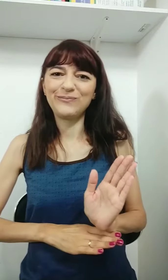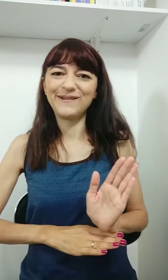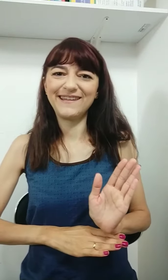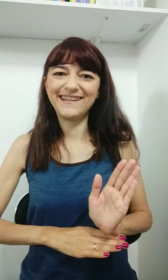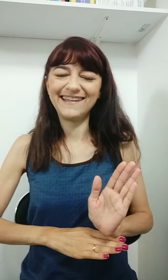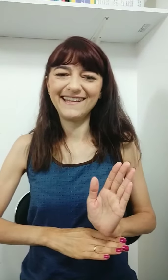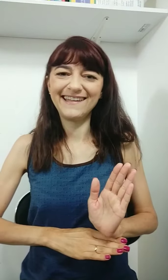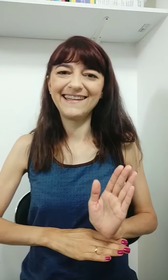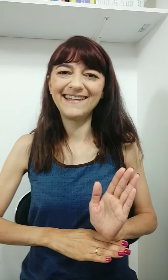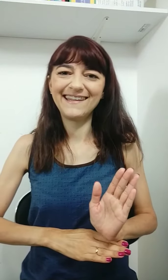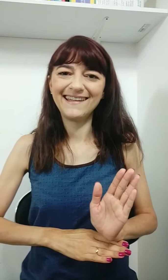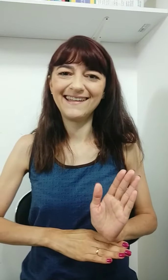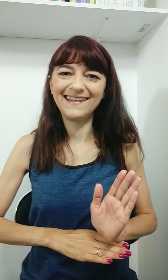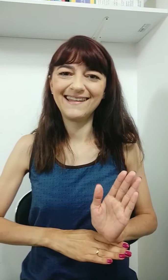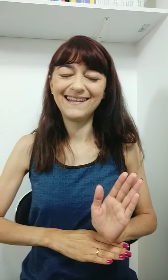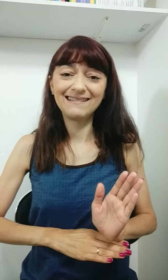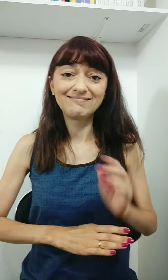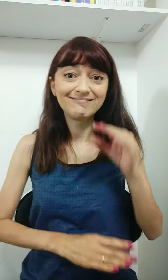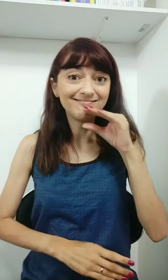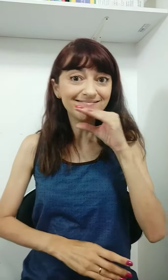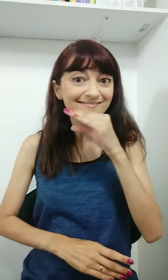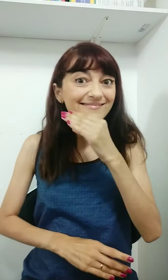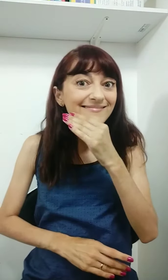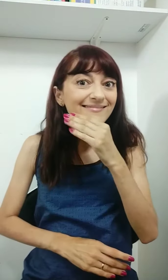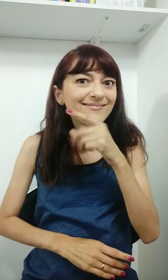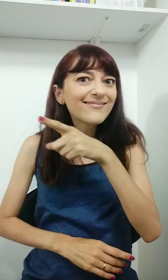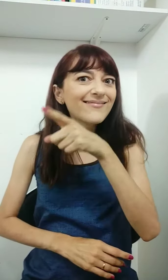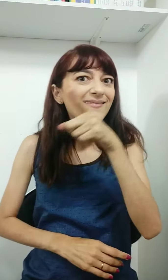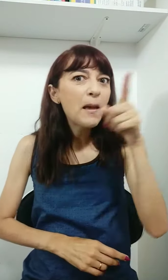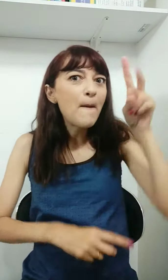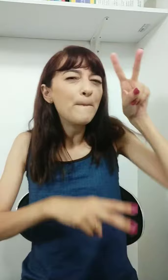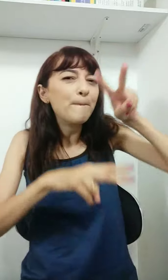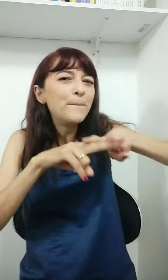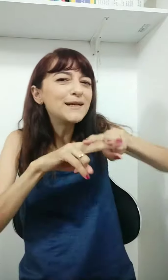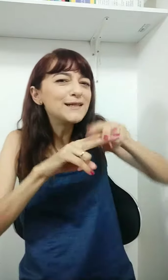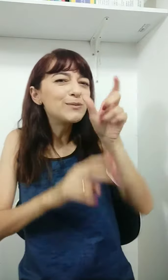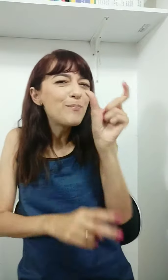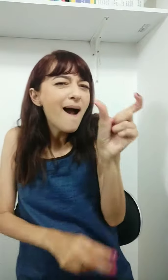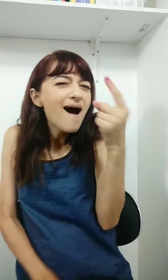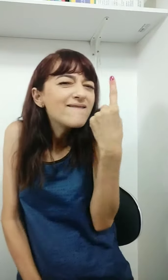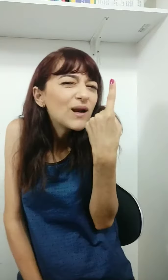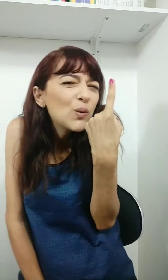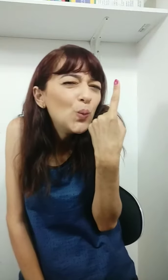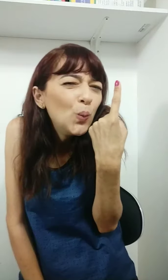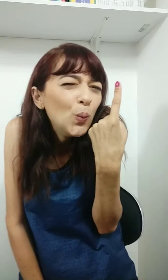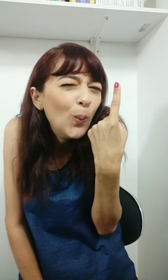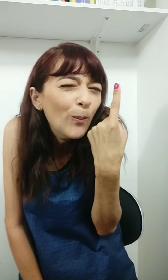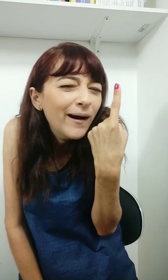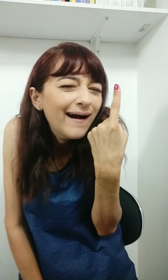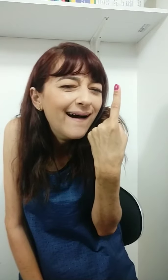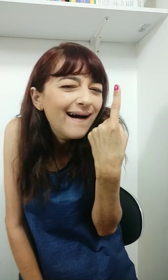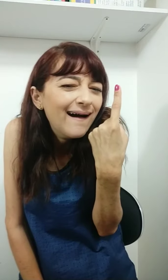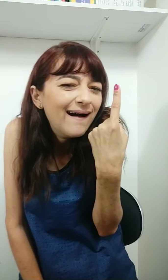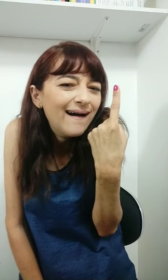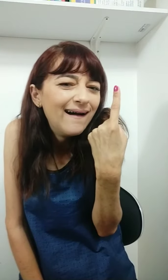estar relacionado com gostar nesse contexto, tá bom? Então percebem, gente, vocês percebam que às vezes